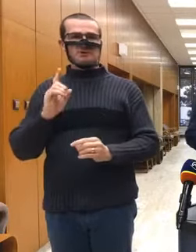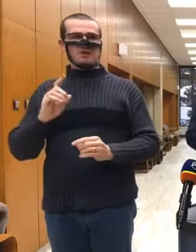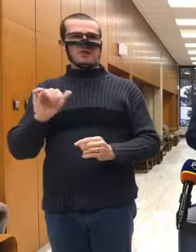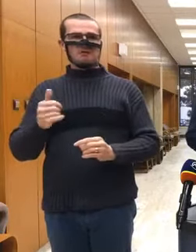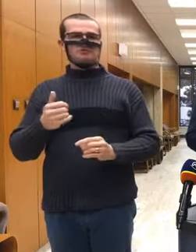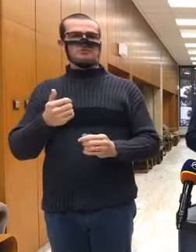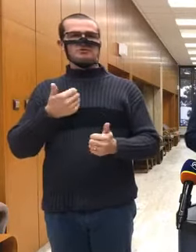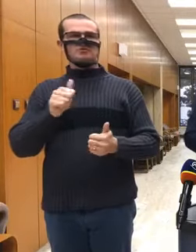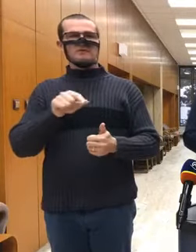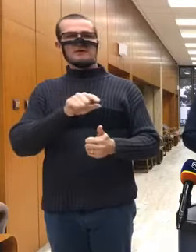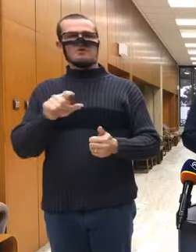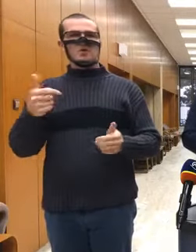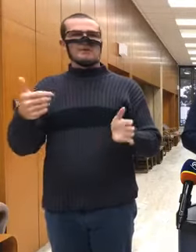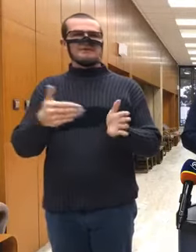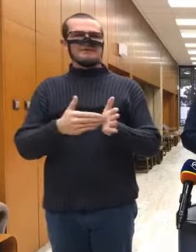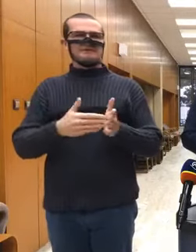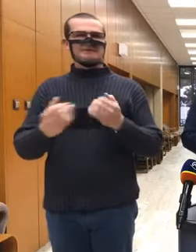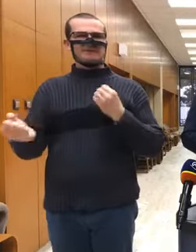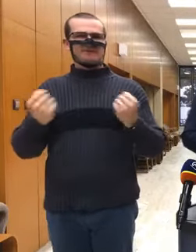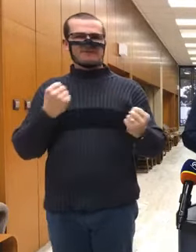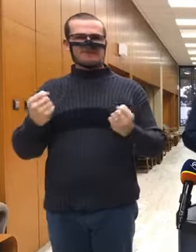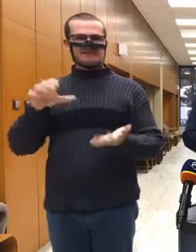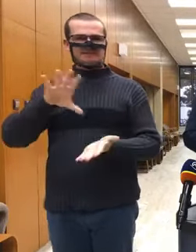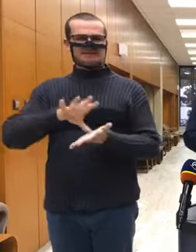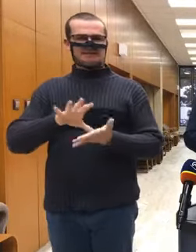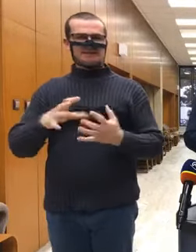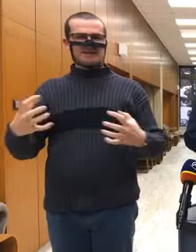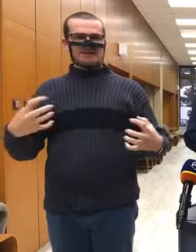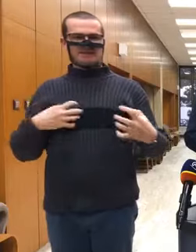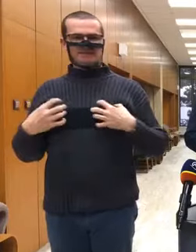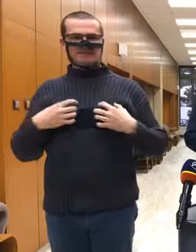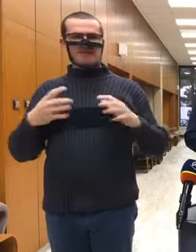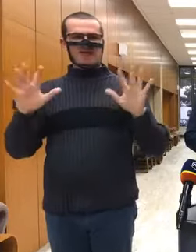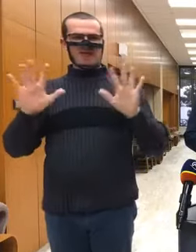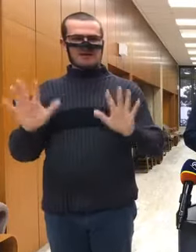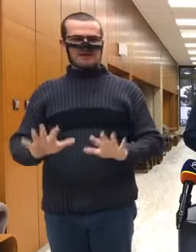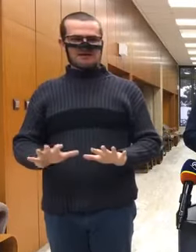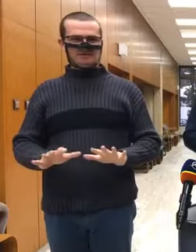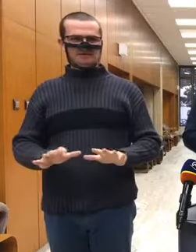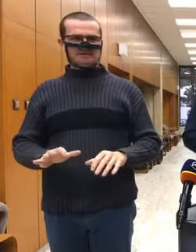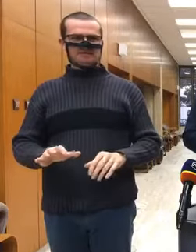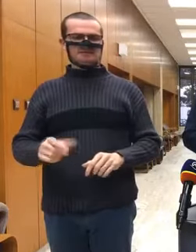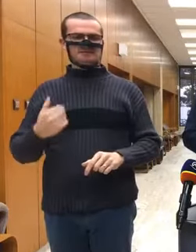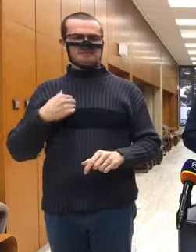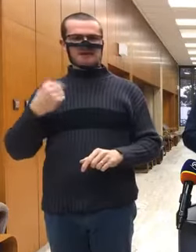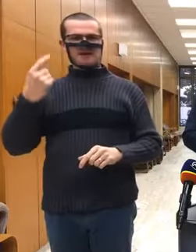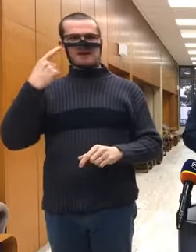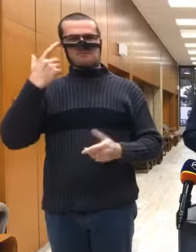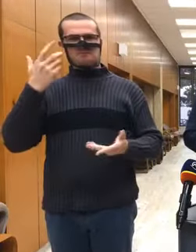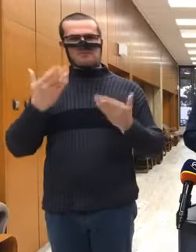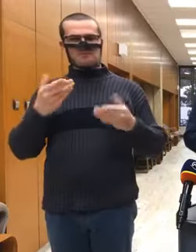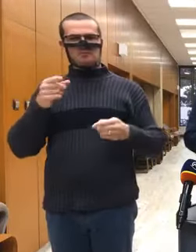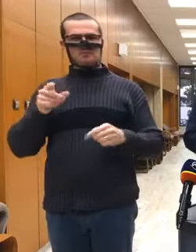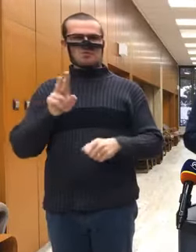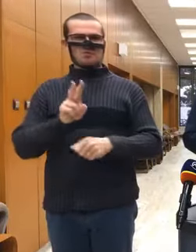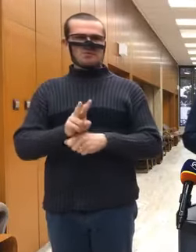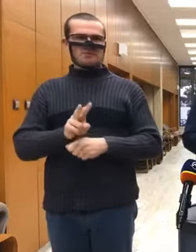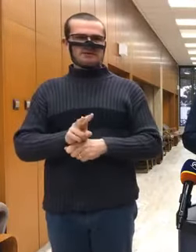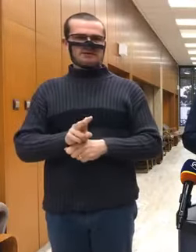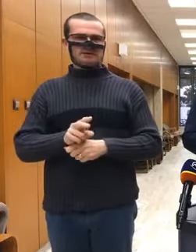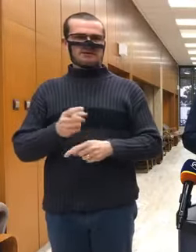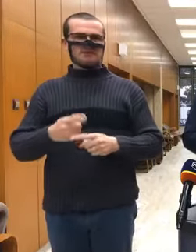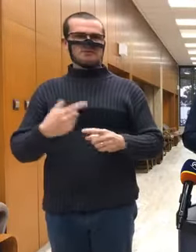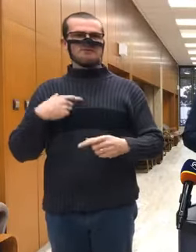stovky až tisíce fitness centier, divadiel a kín. Považujem toto opatrenie